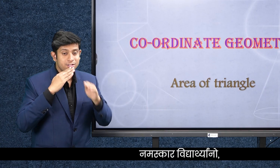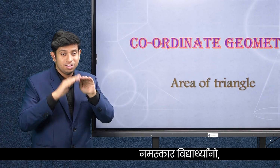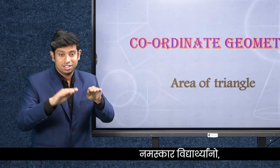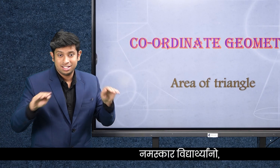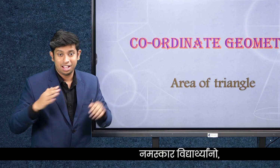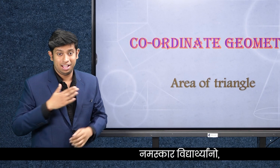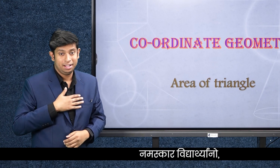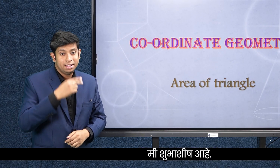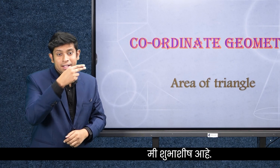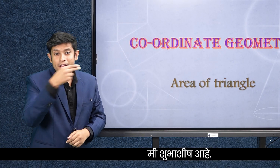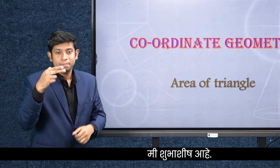विद्यार्थ्यांनो,